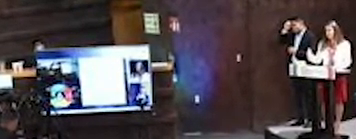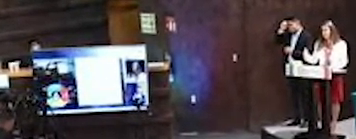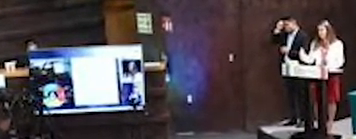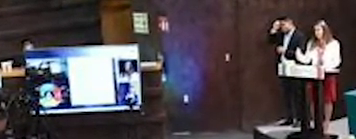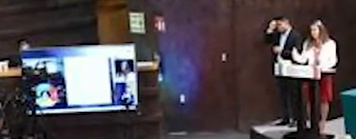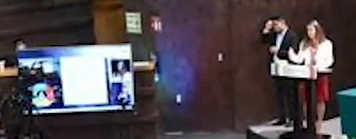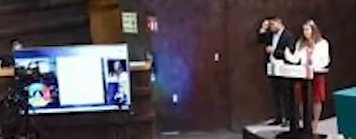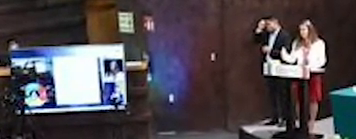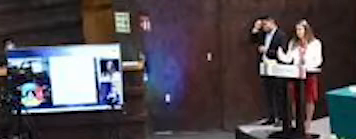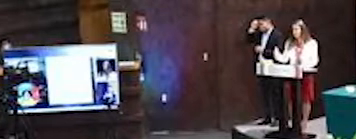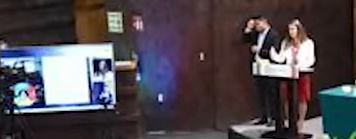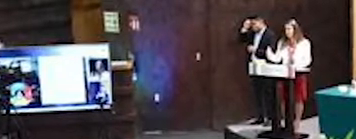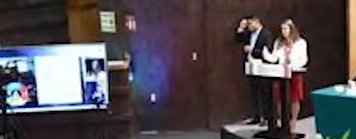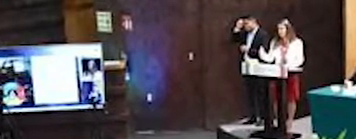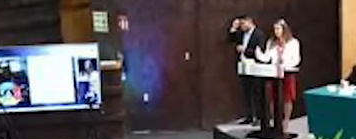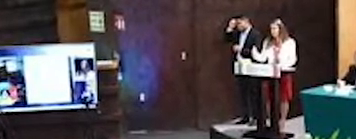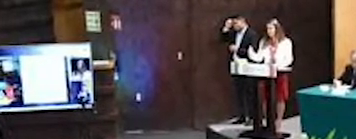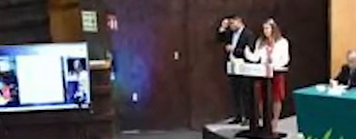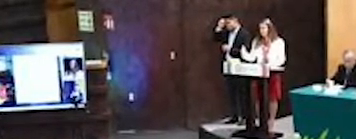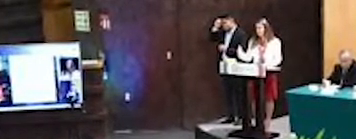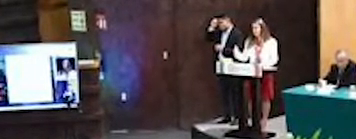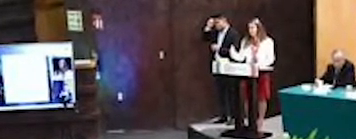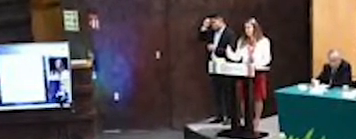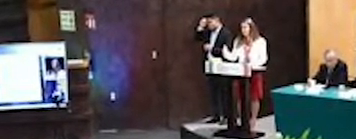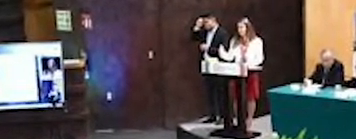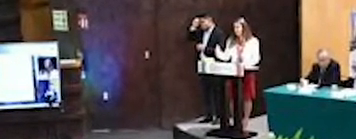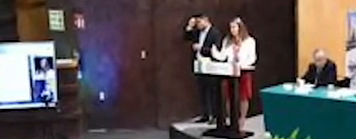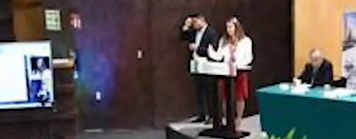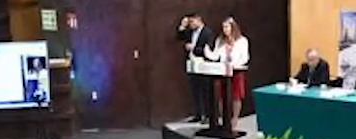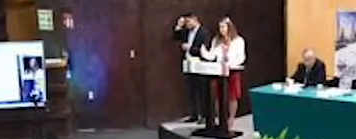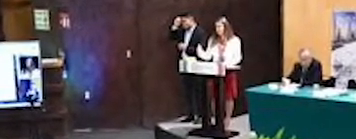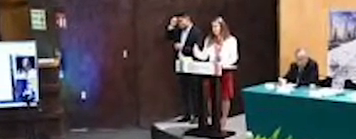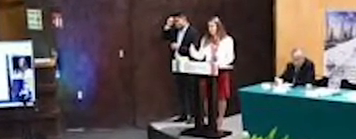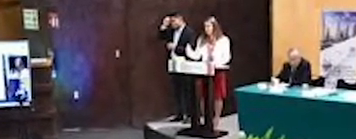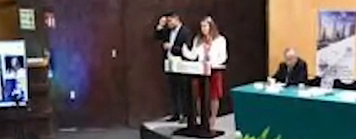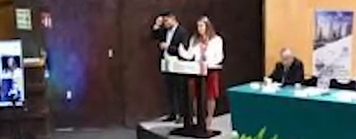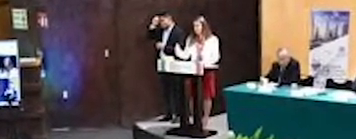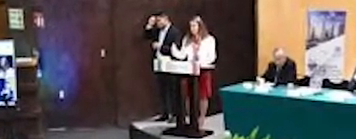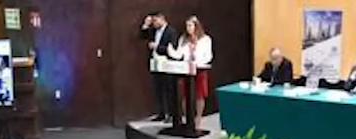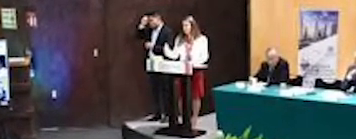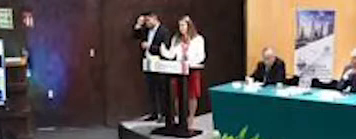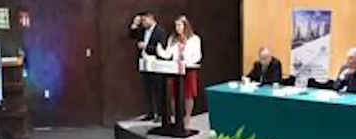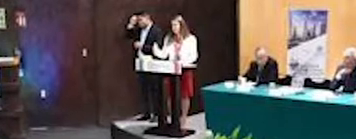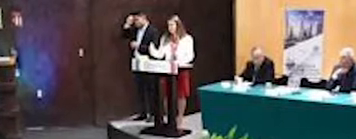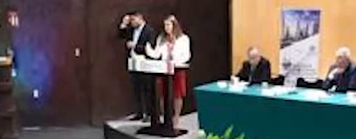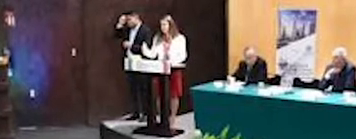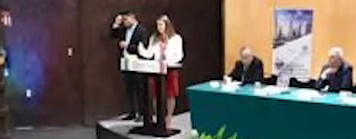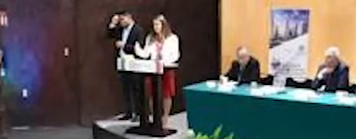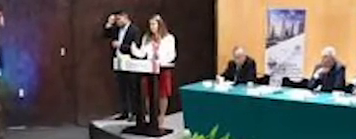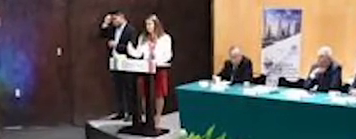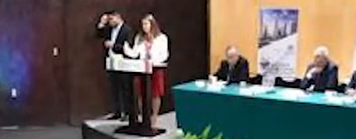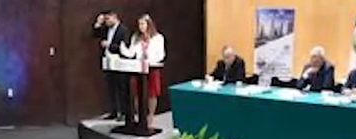ese impuesto que pagan las empresas mineras antes se destinaba a los gobiernos locales, con lo que podían hacer obra, y hoy en día nuestro estado y